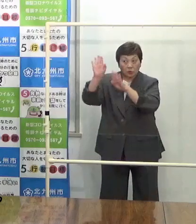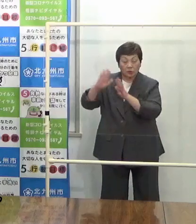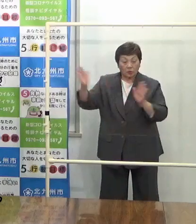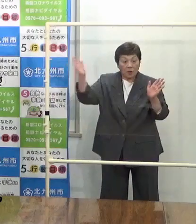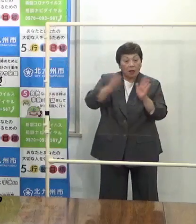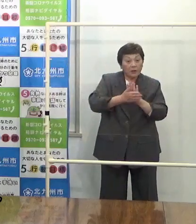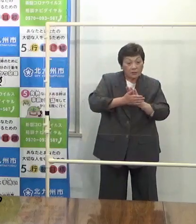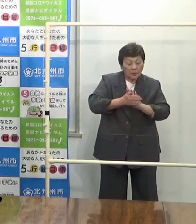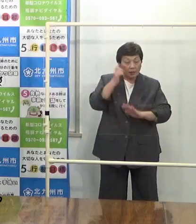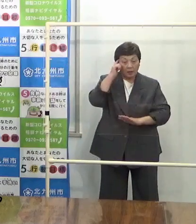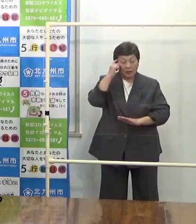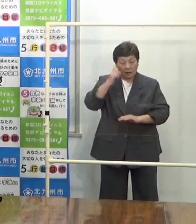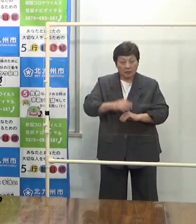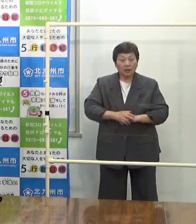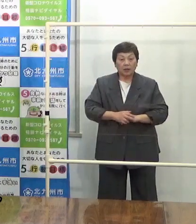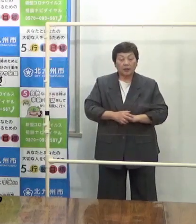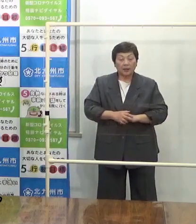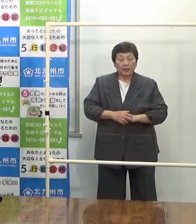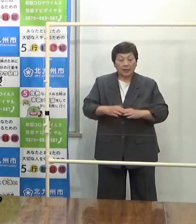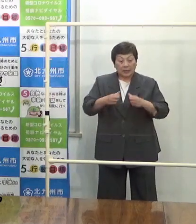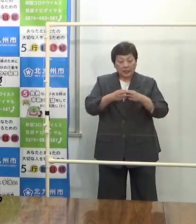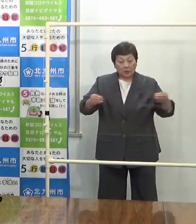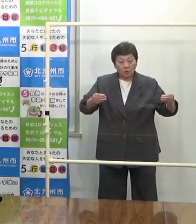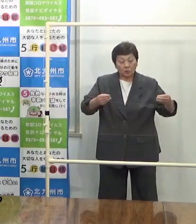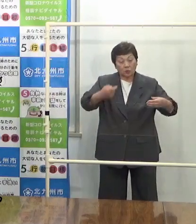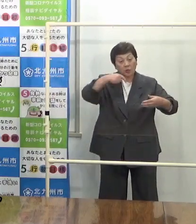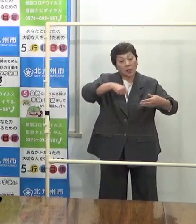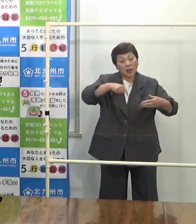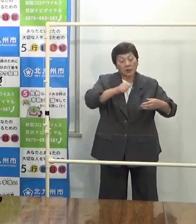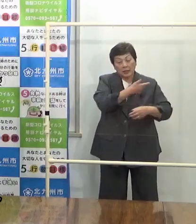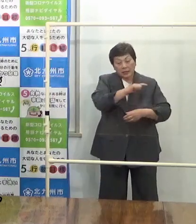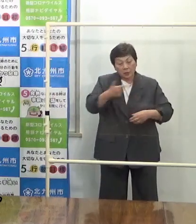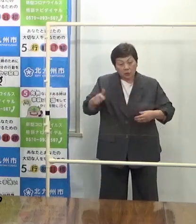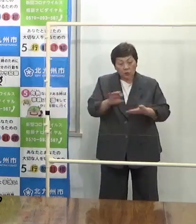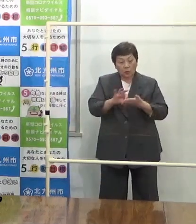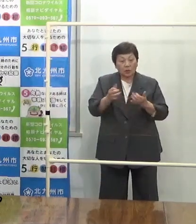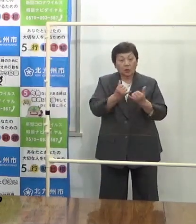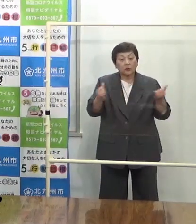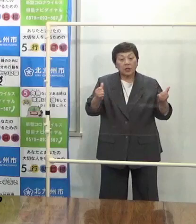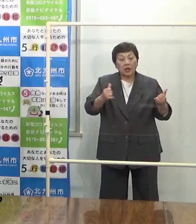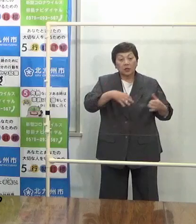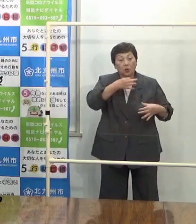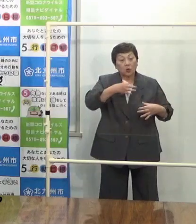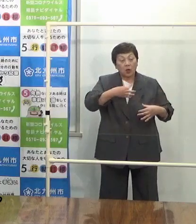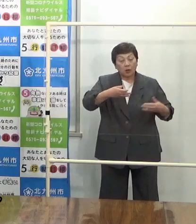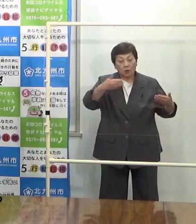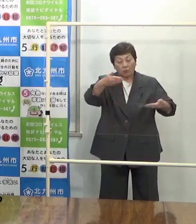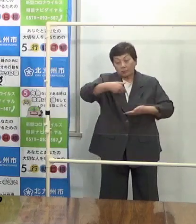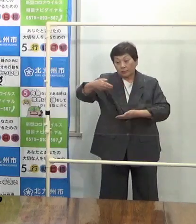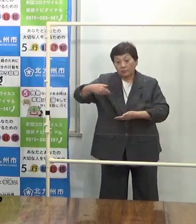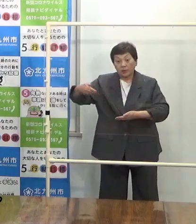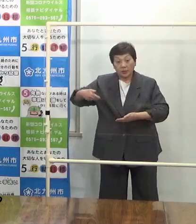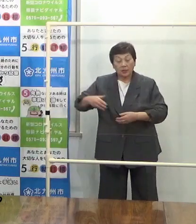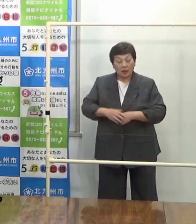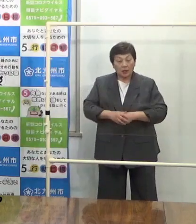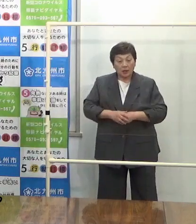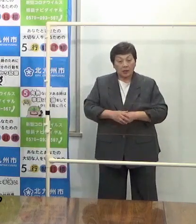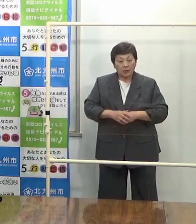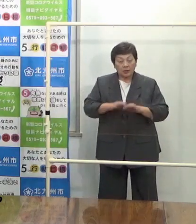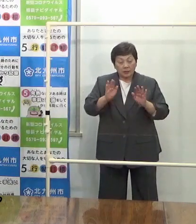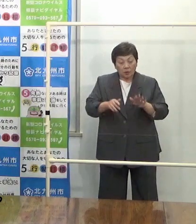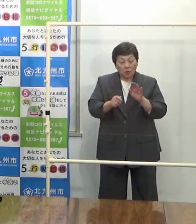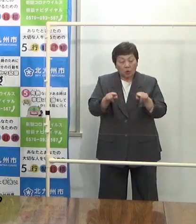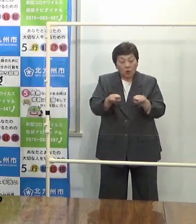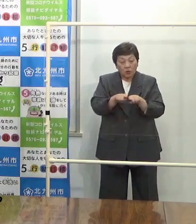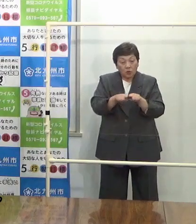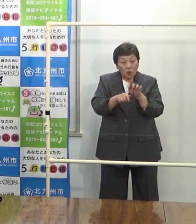またこの日本国内におけるさまざまな事業者の声を聞いておりますと、現状の協力金の